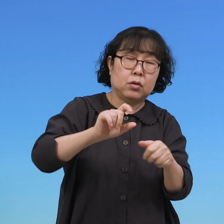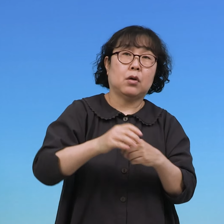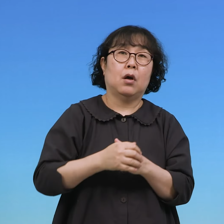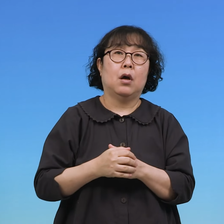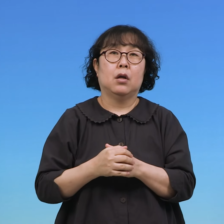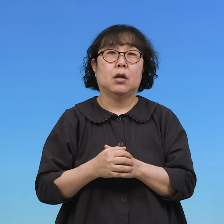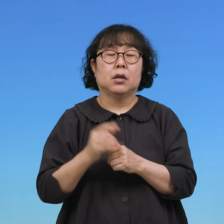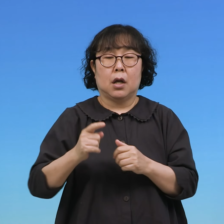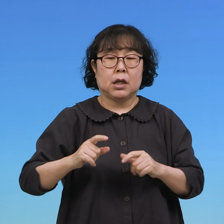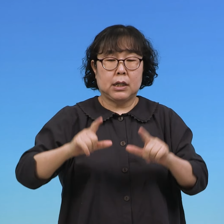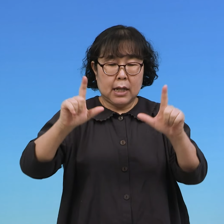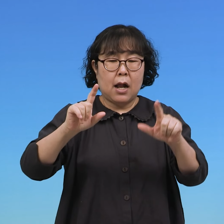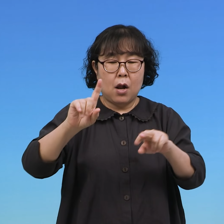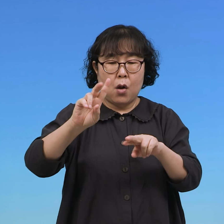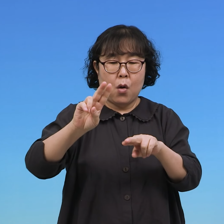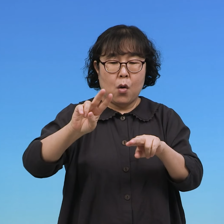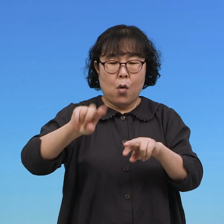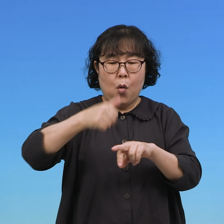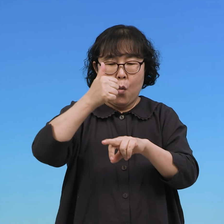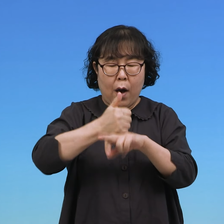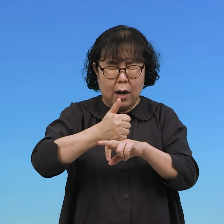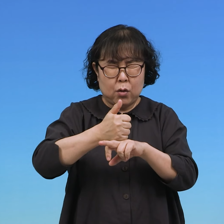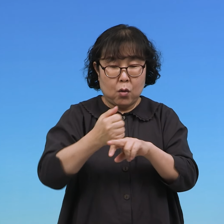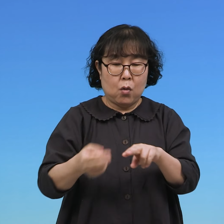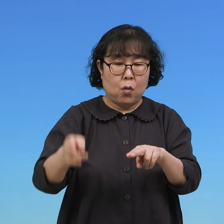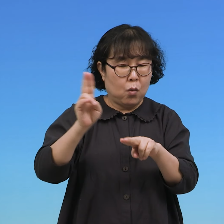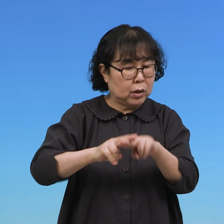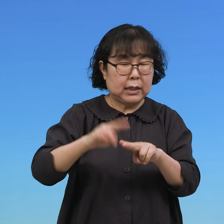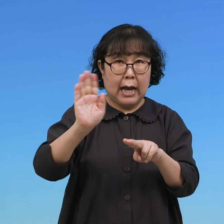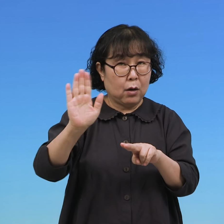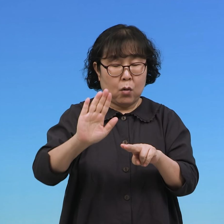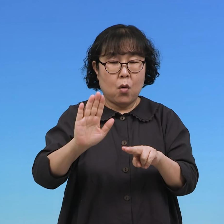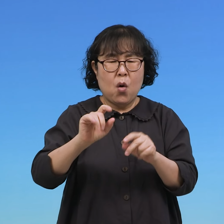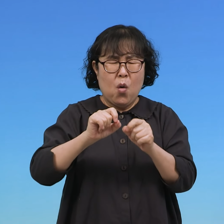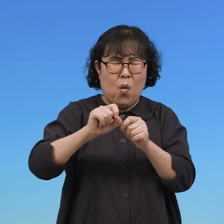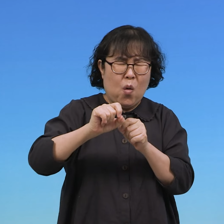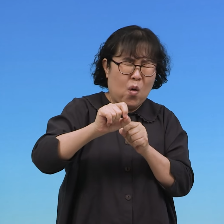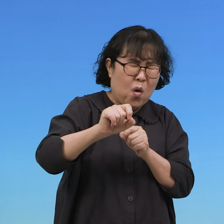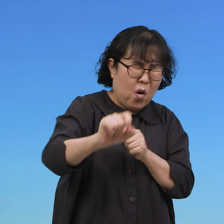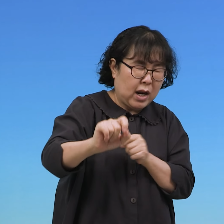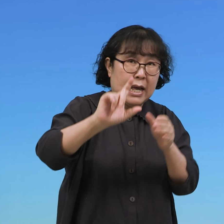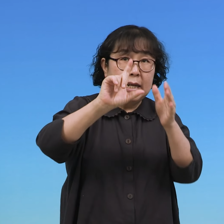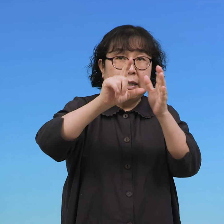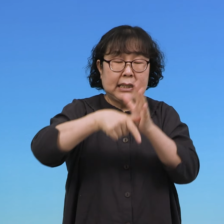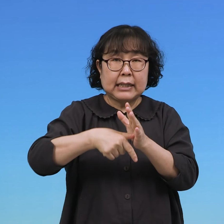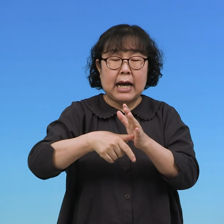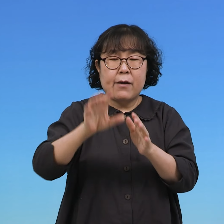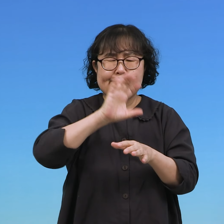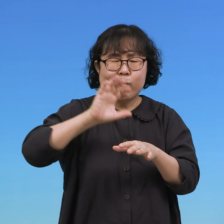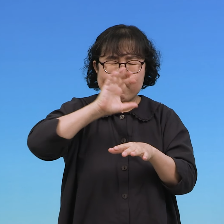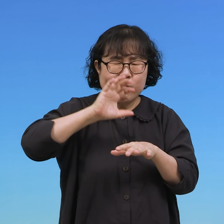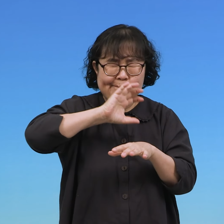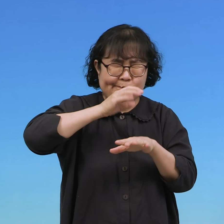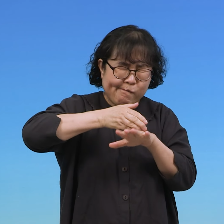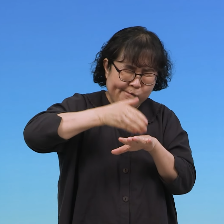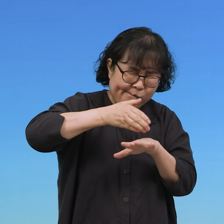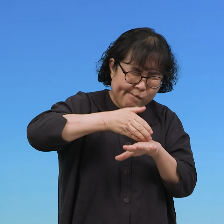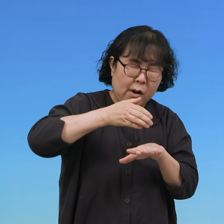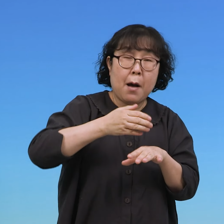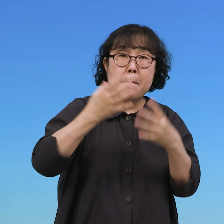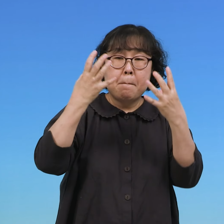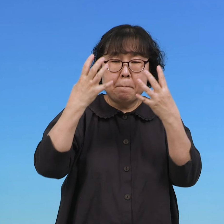그날 왕으로 등극할 것 같은데 오랜 세월의 훈련 기간이 있잖아요. 많은 연단의 과정을